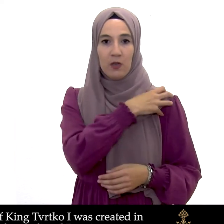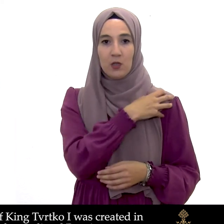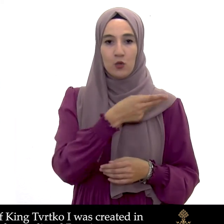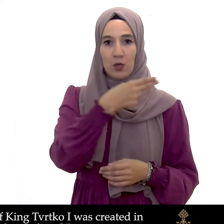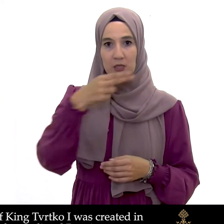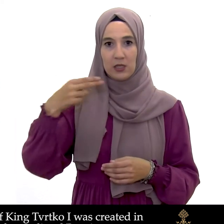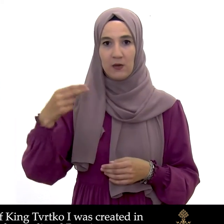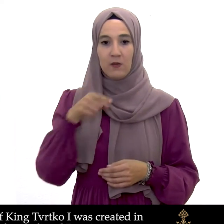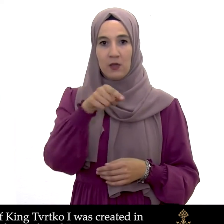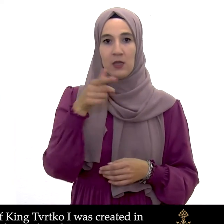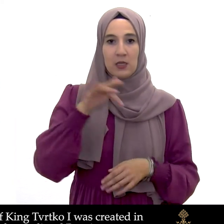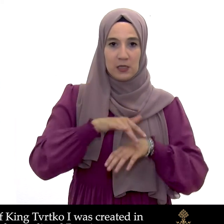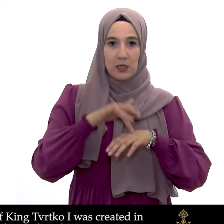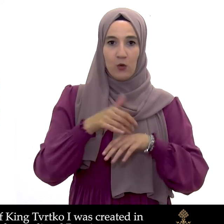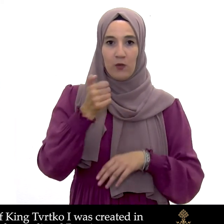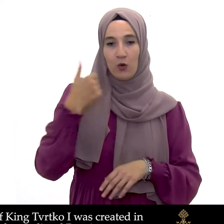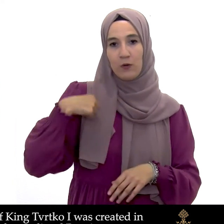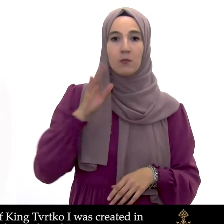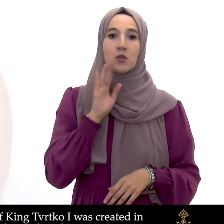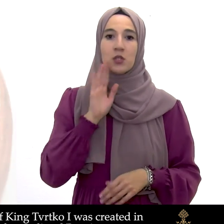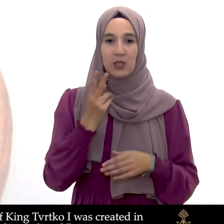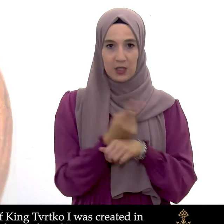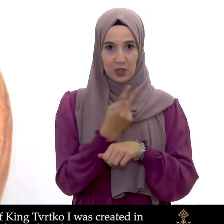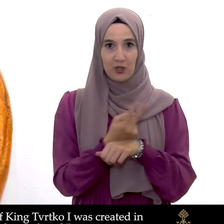kancelariji srednjovjekovne bosanske države.